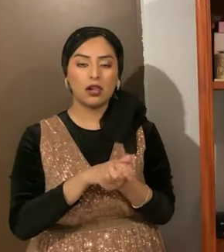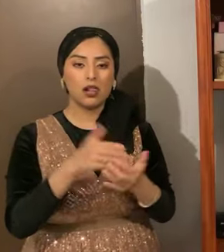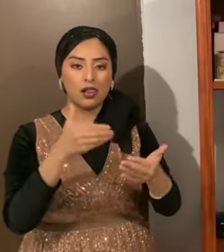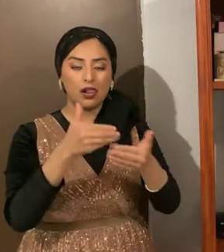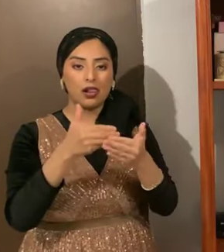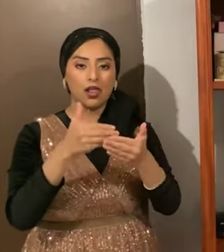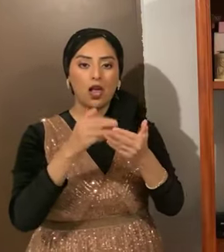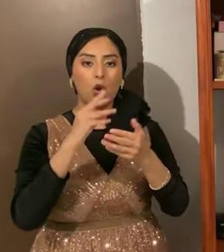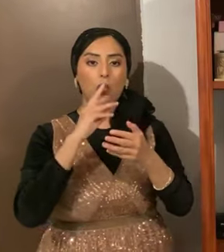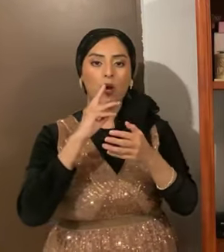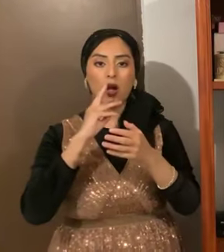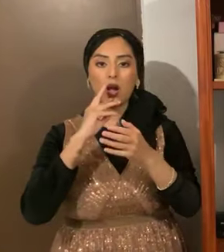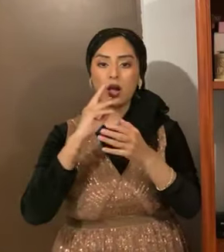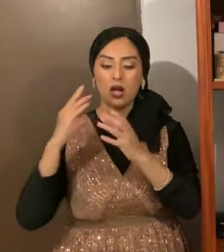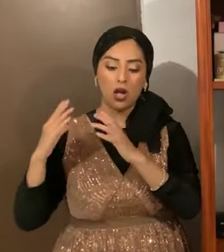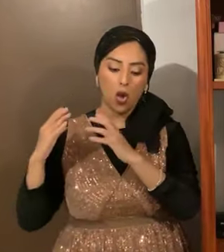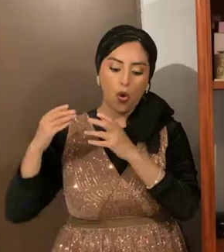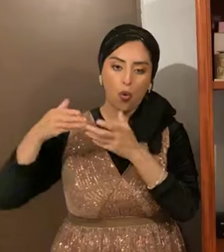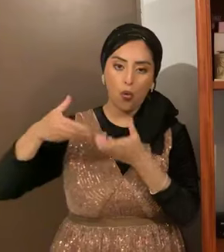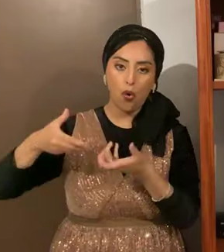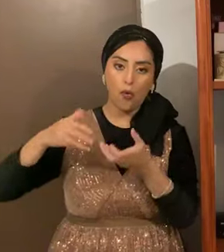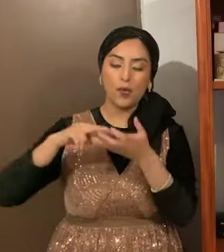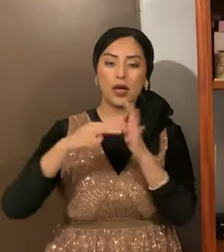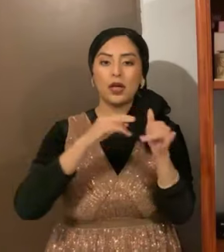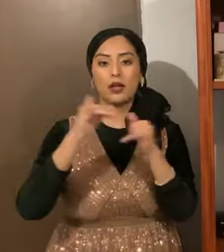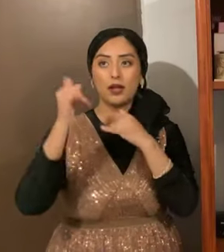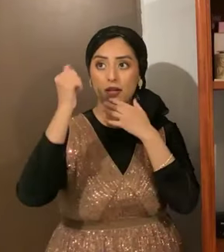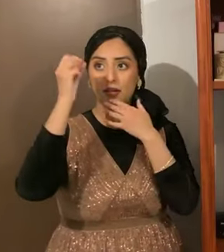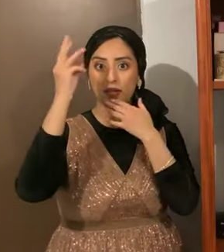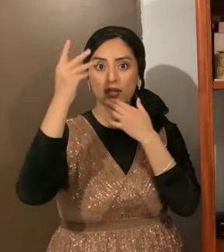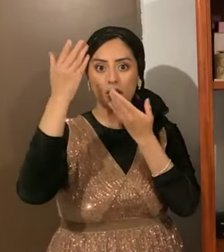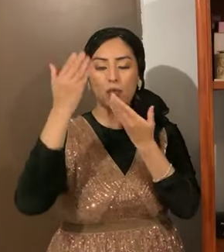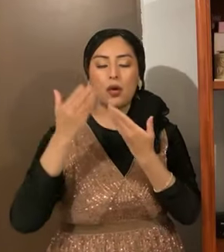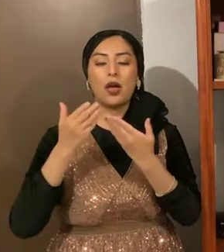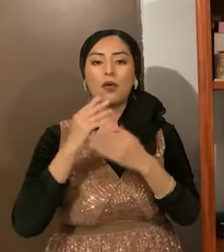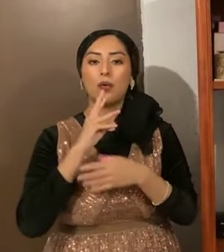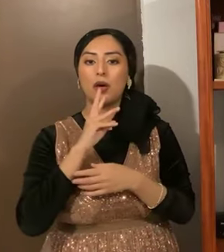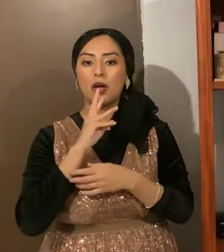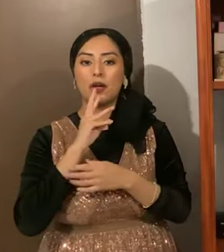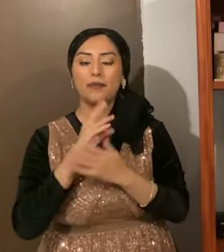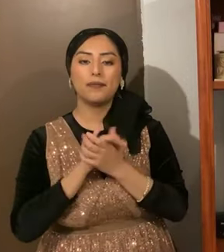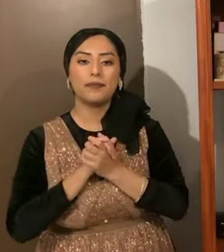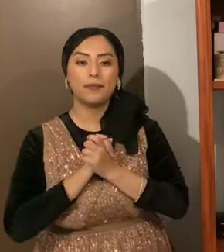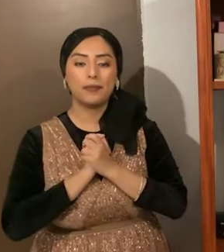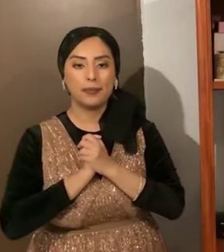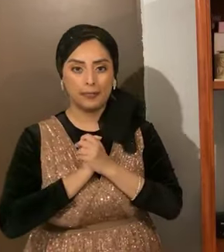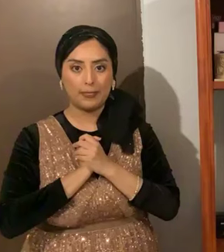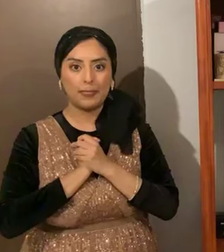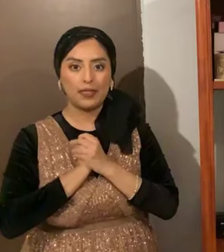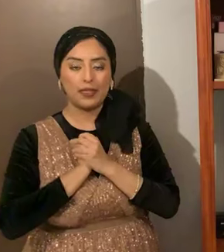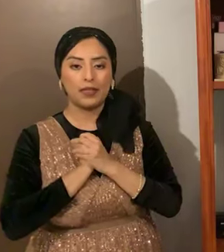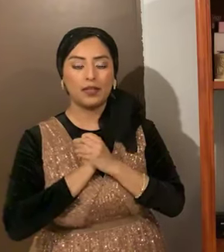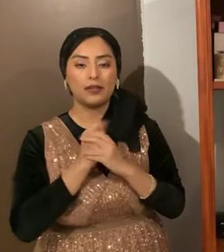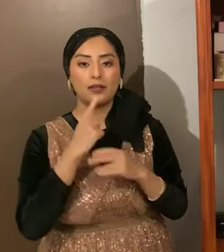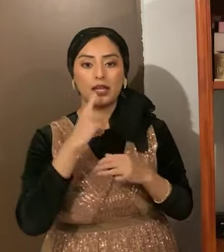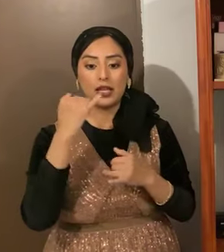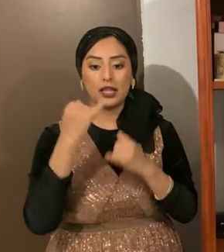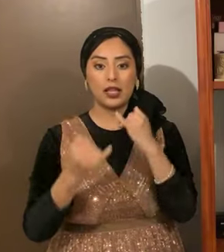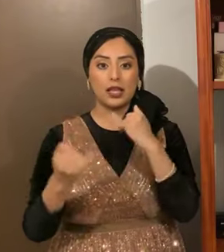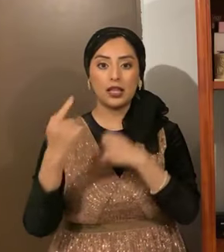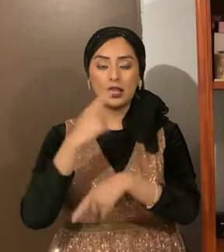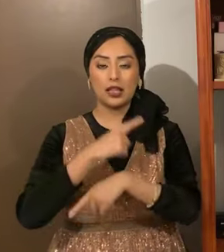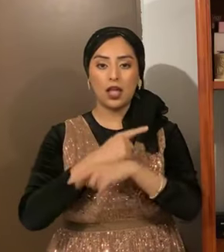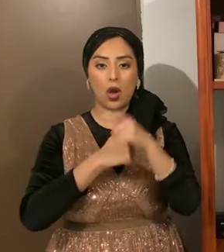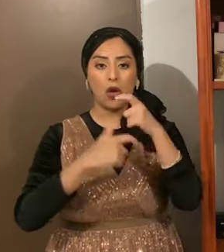aguador, que significa Yahshua HaMashiach, porque Él es el que da el agua. Sí, en el último día